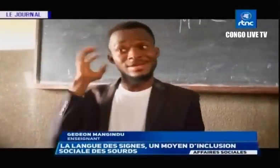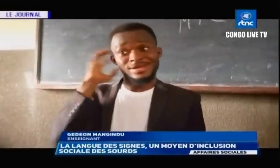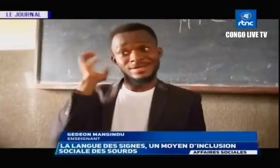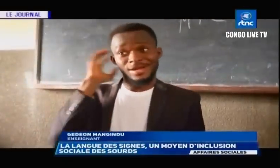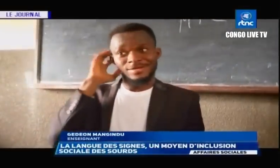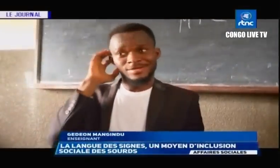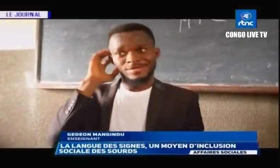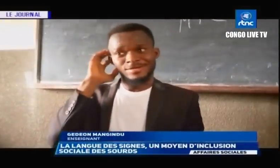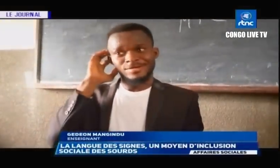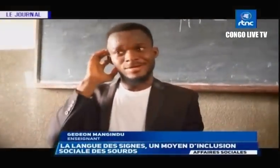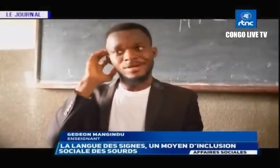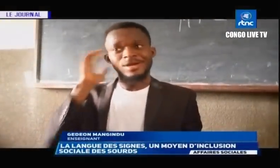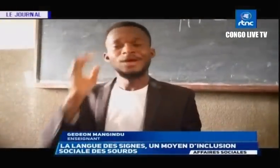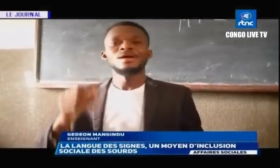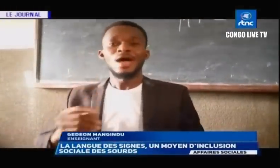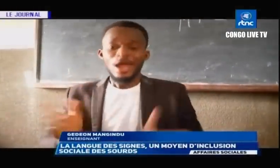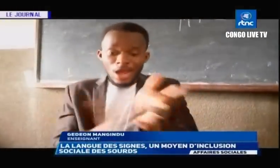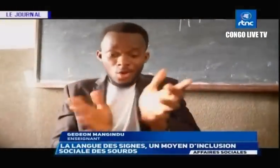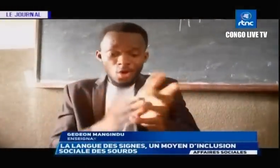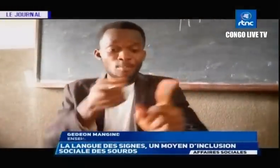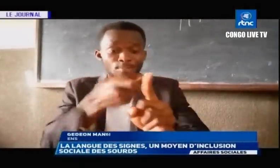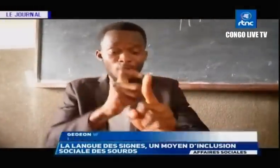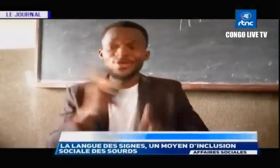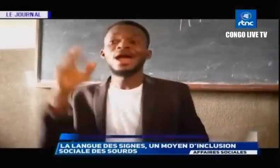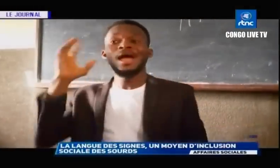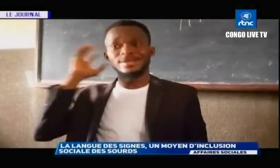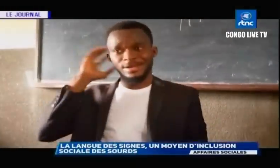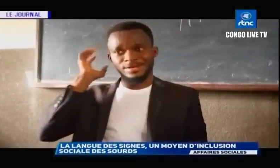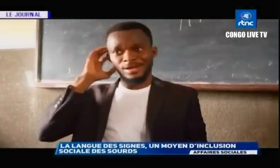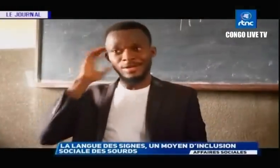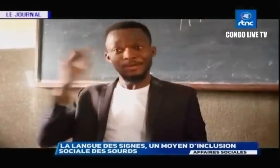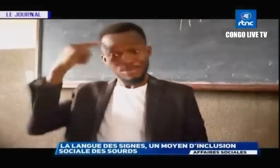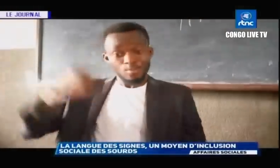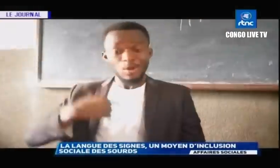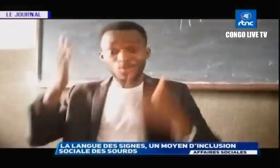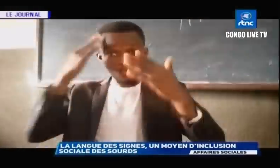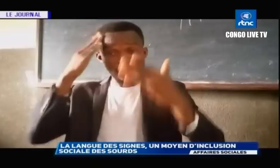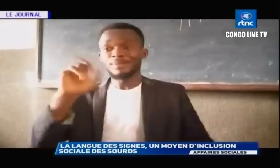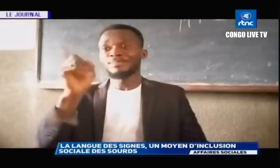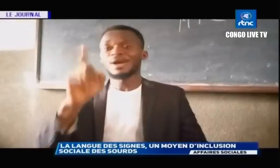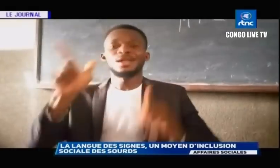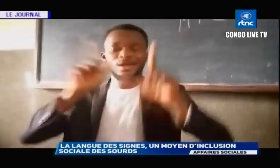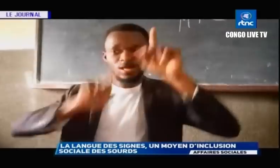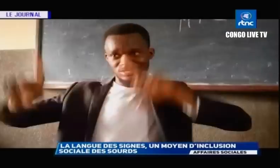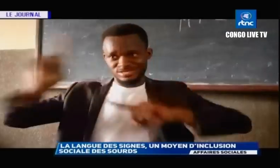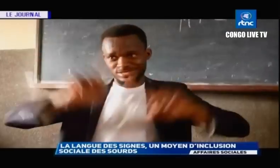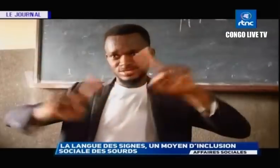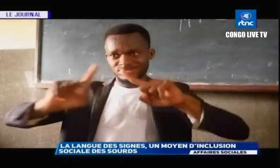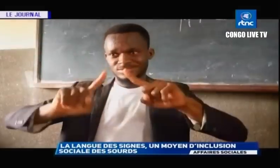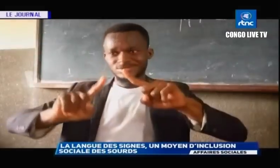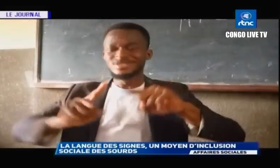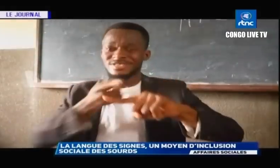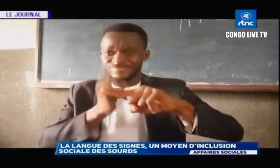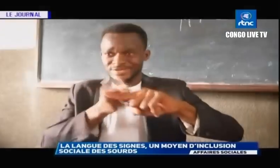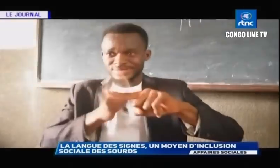le directeur. Parce que le directeur puis un ancien enseignant de sourds. Il a la maîtrise de la langue des signes et il n'y a pas un blocage